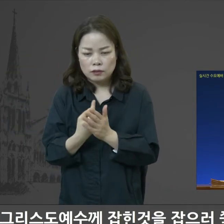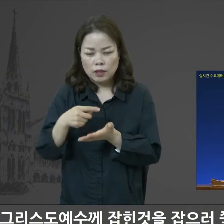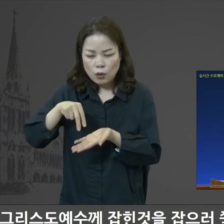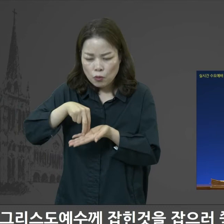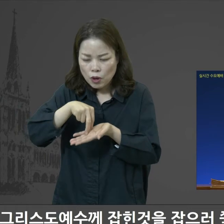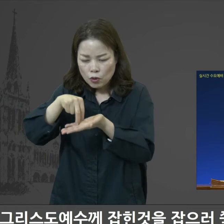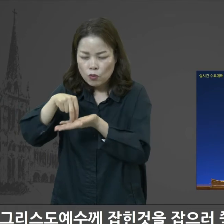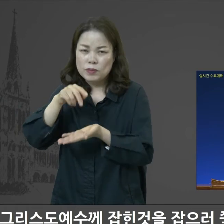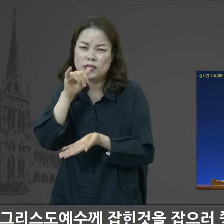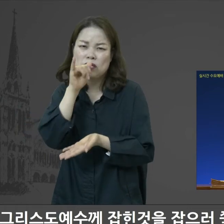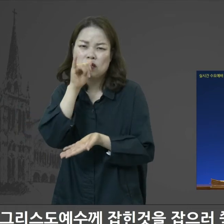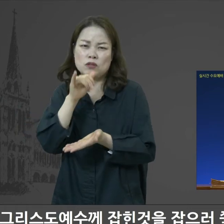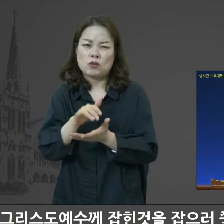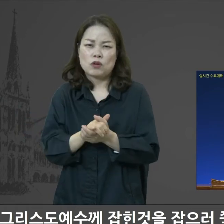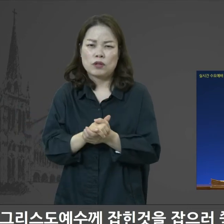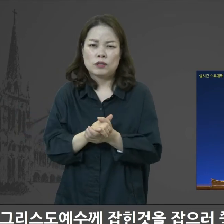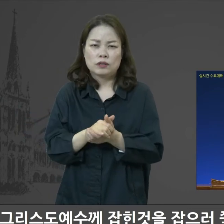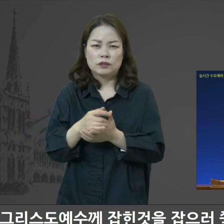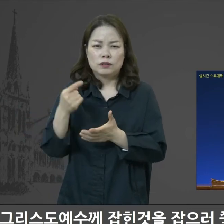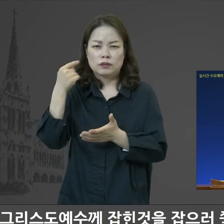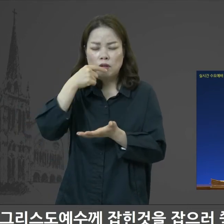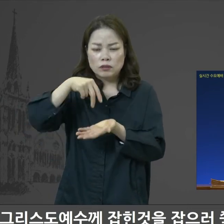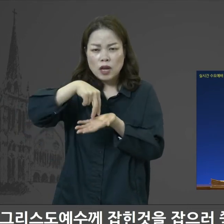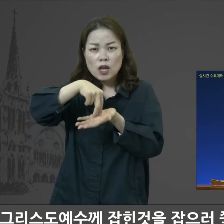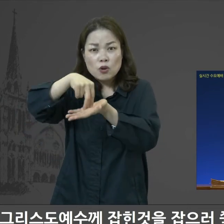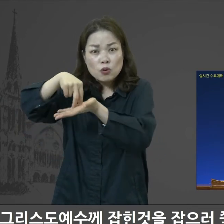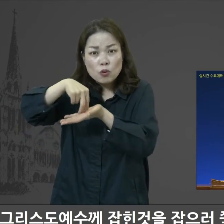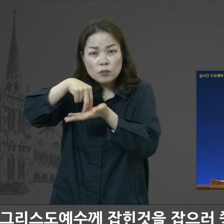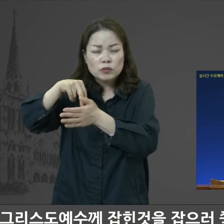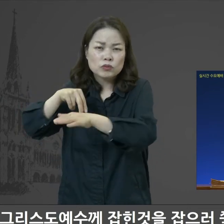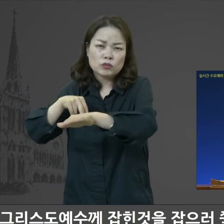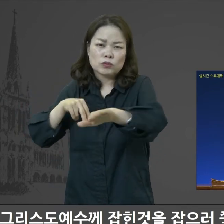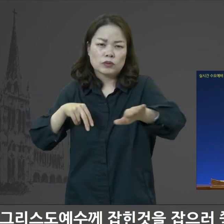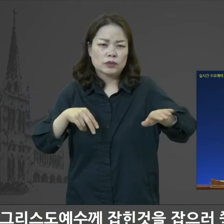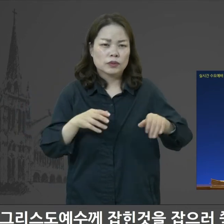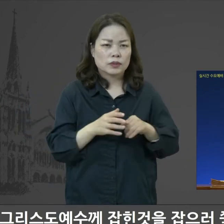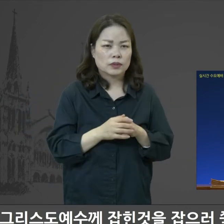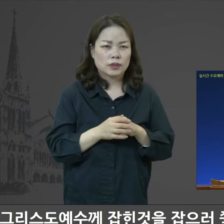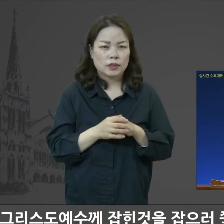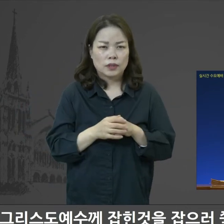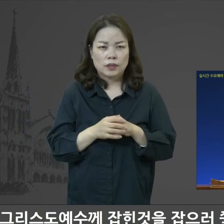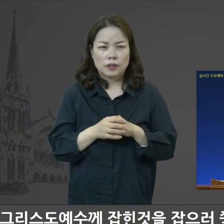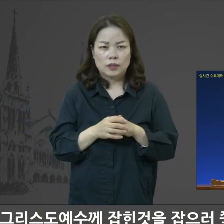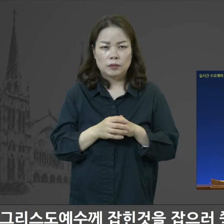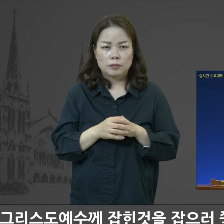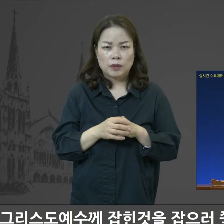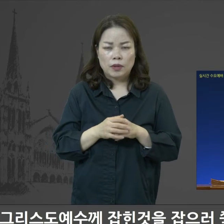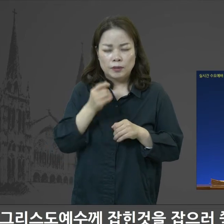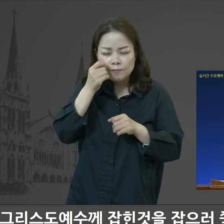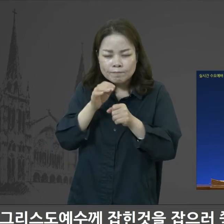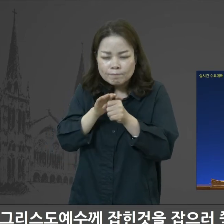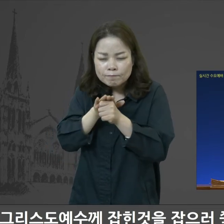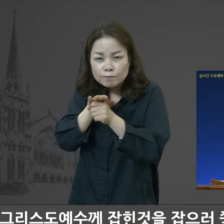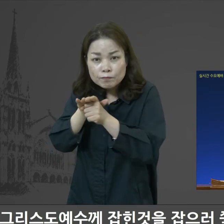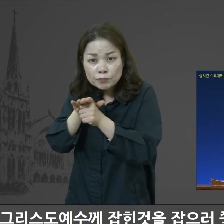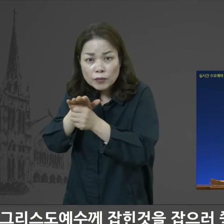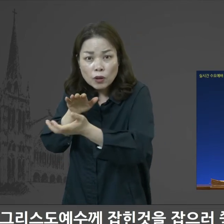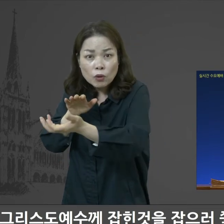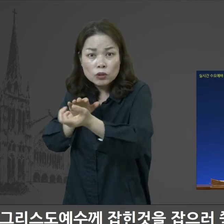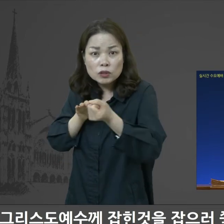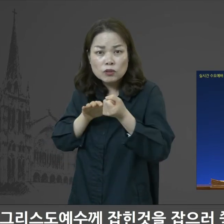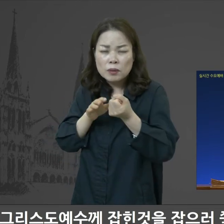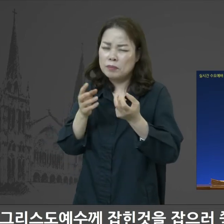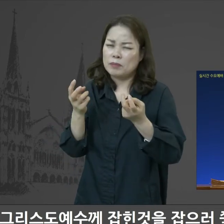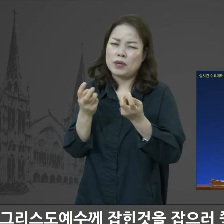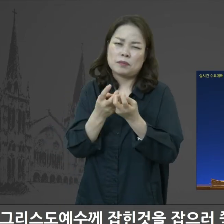됩니다. 이 철저한 외로움은 우리에게 측은지심을 얻기 위한